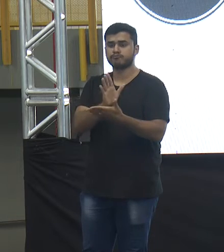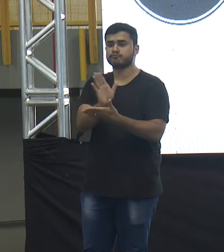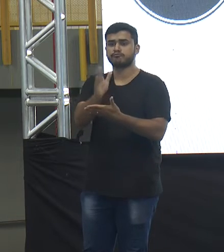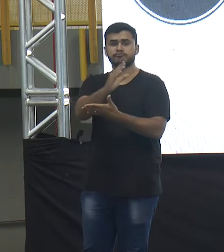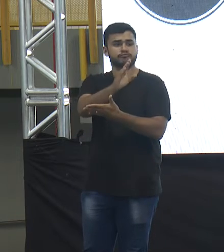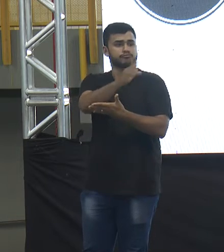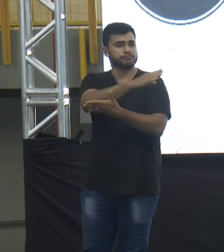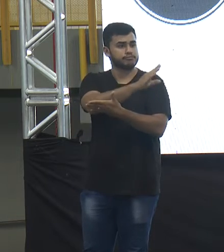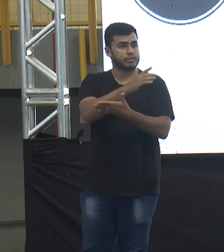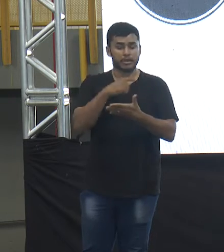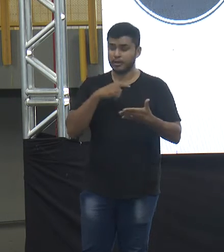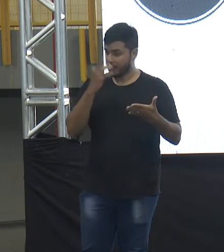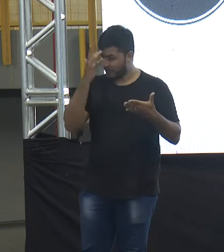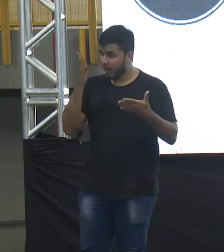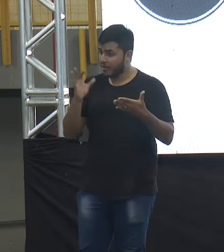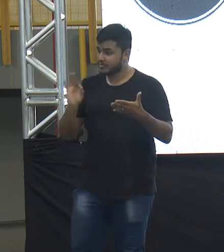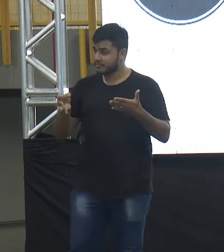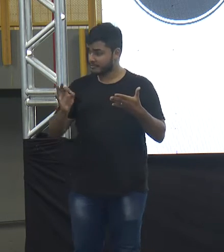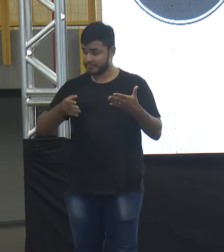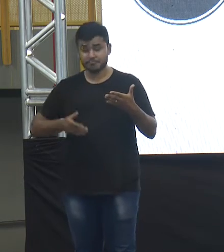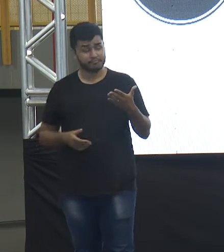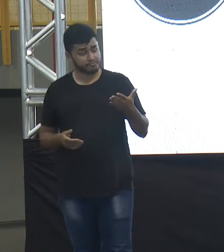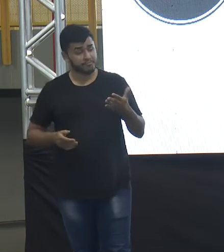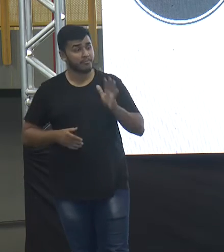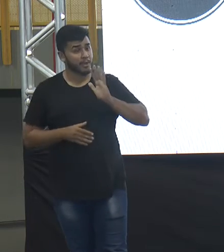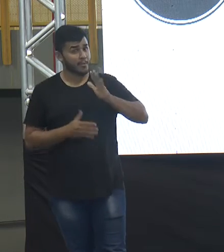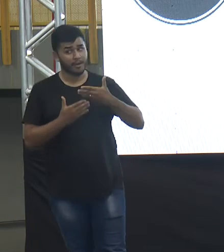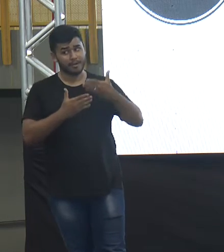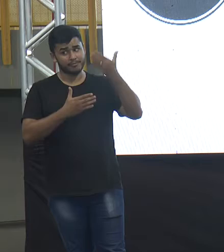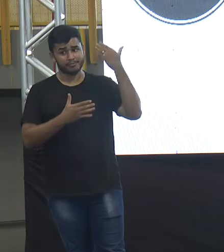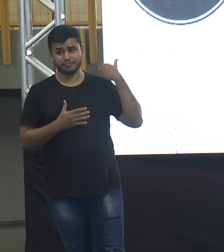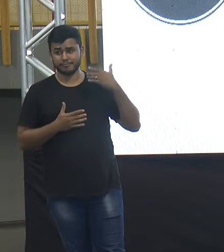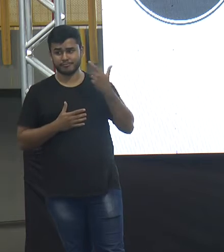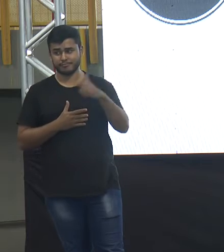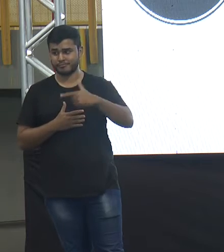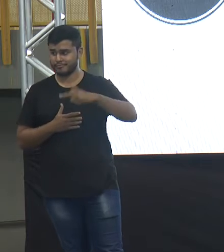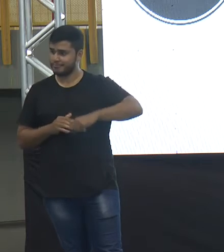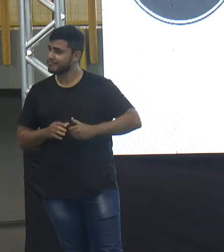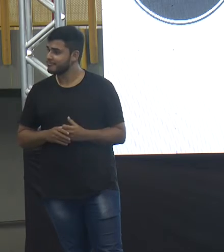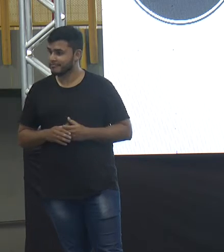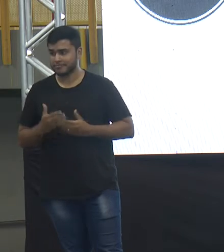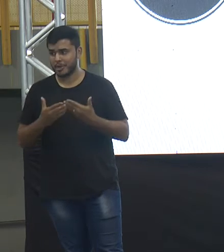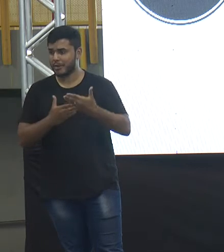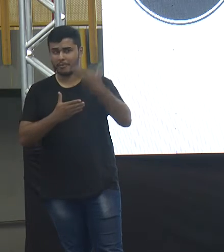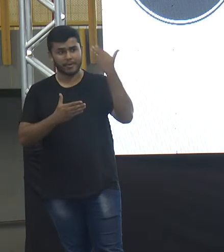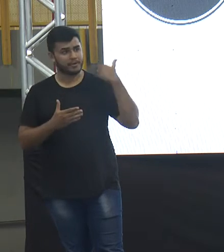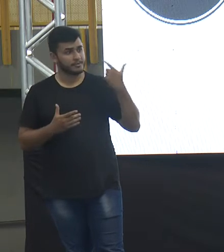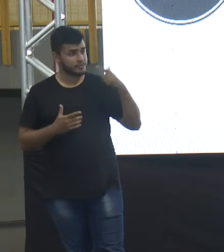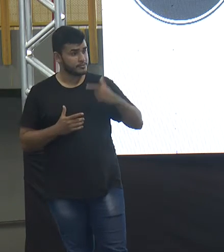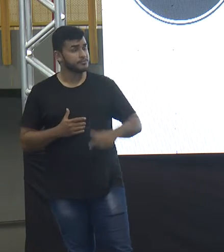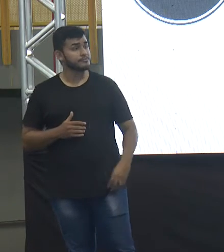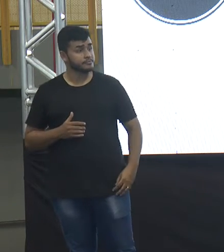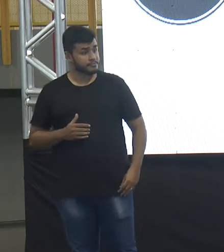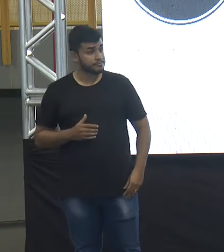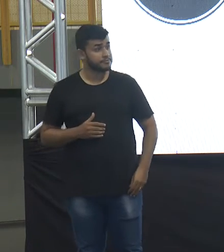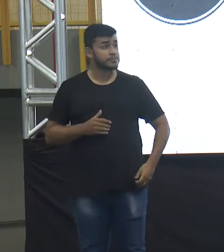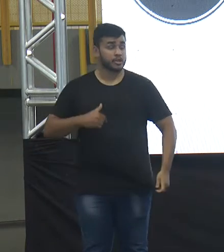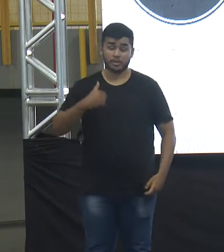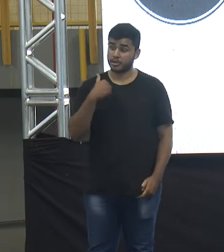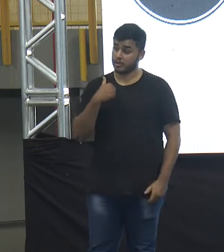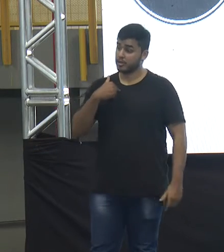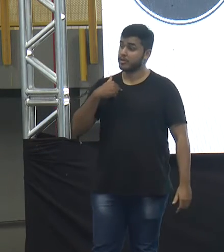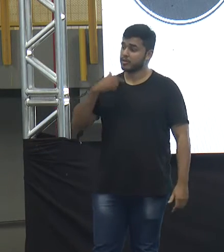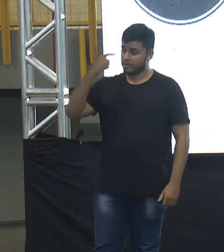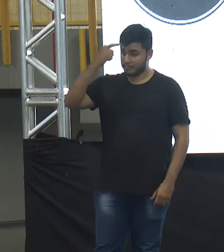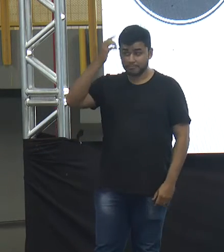nossa disposição e está ao nosso alcance, né? Nem sempre foi assim. Ou seja, o Josias, tá? Apesar dos